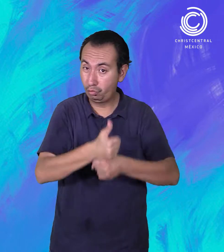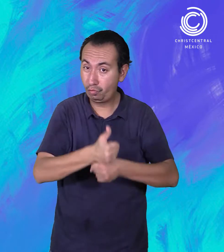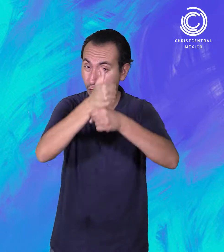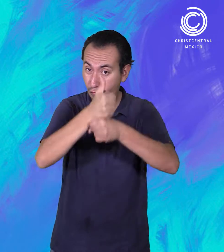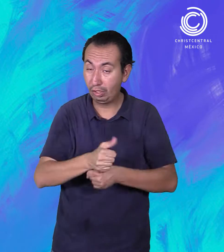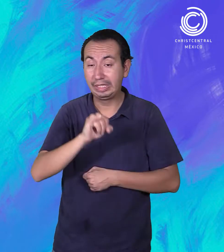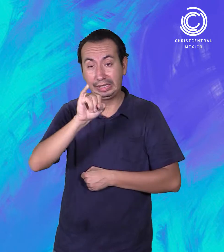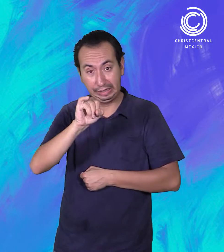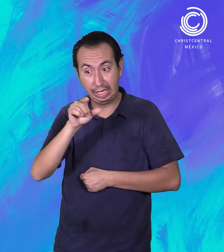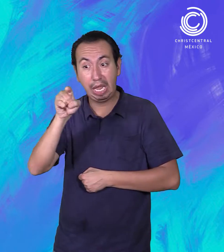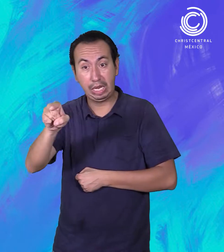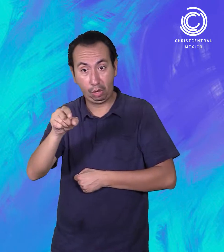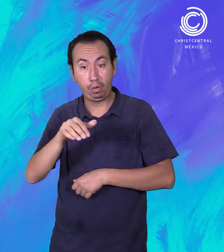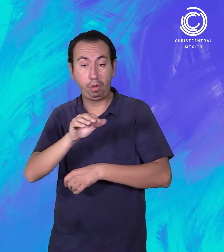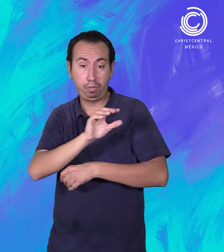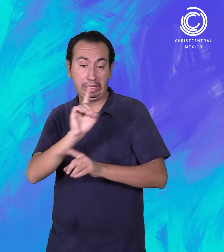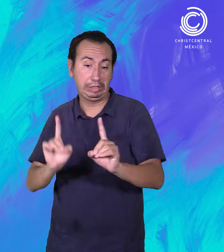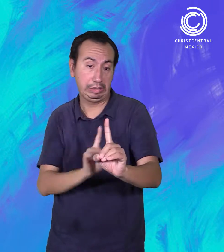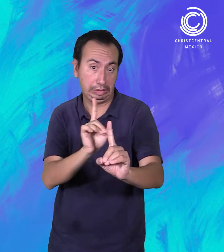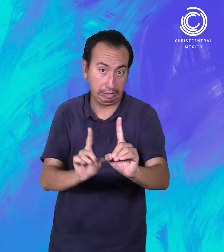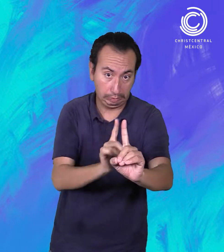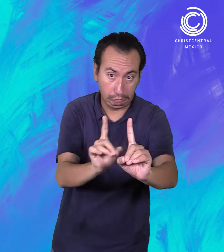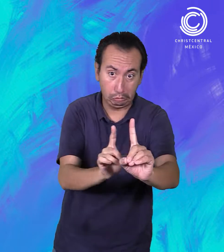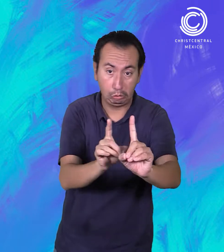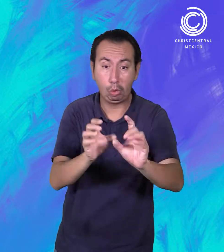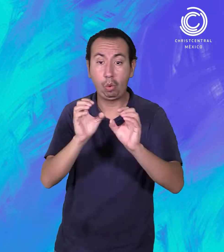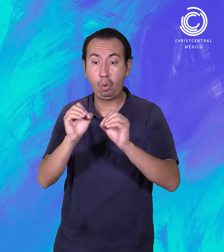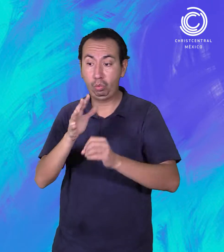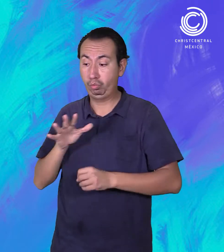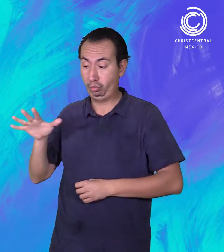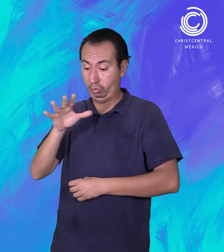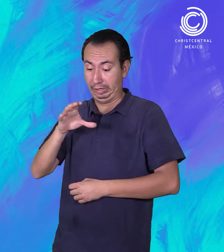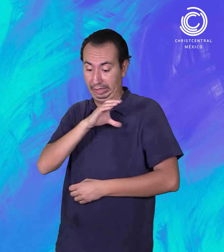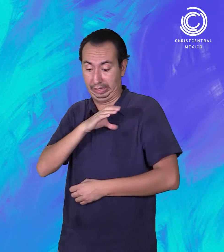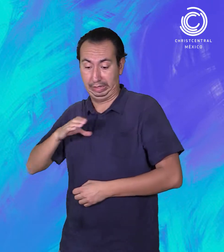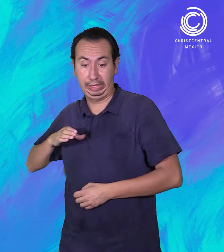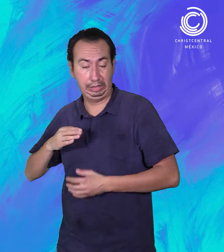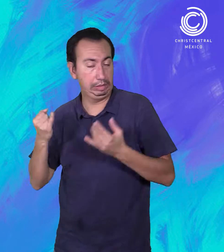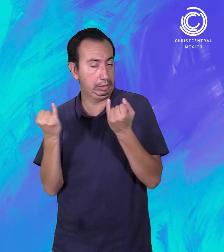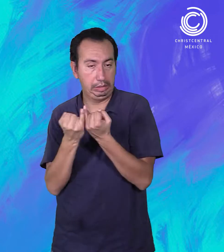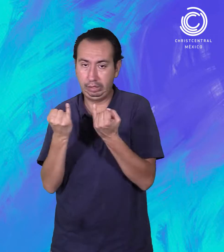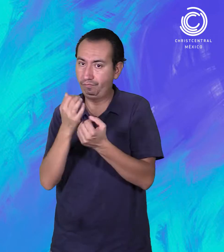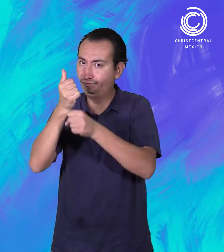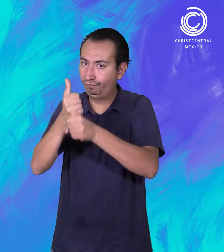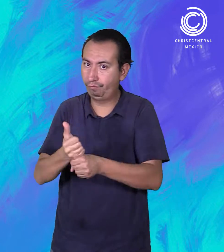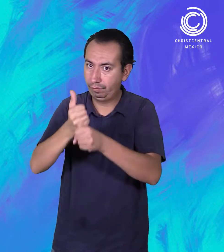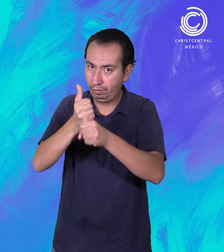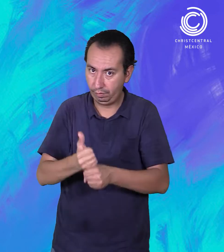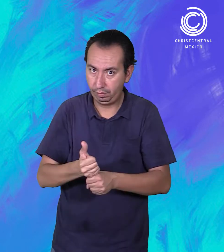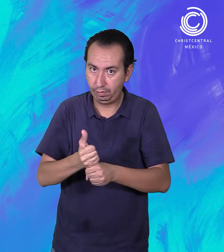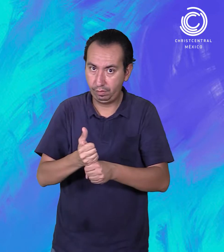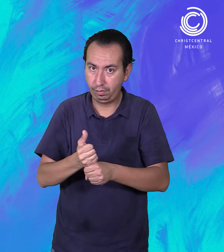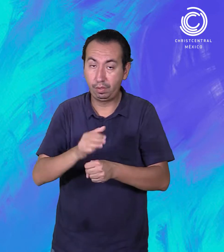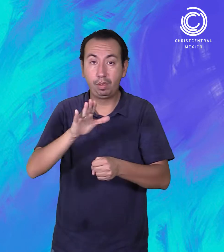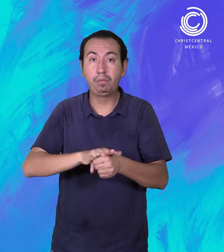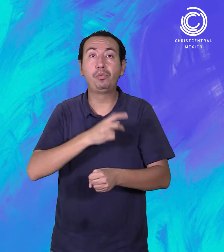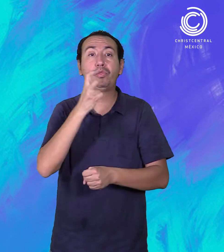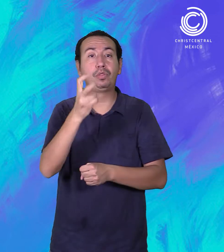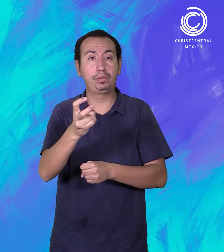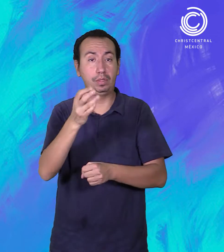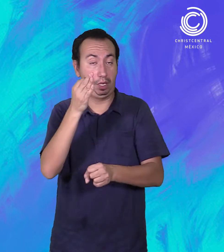como apóstoles, ellos como discípulos o nosotros como creyentes en Cristo. Y entonces,